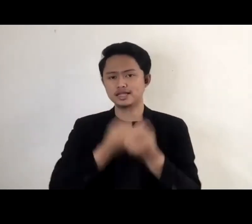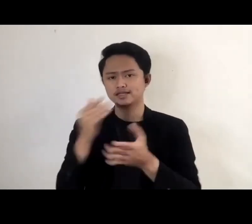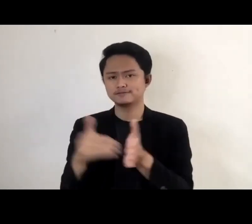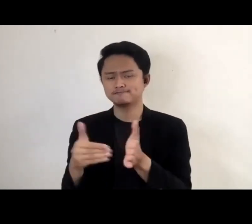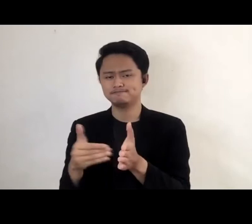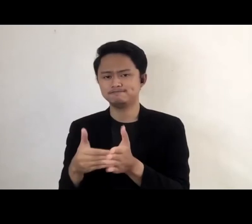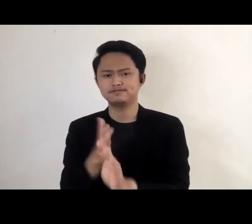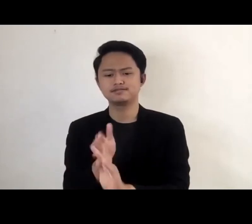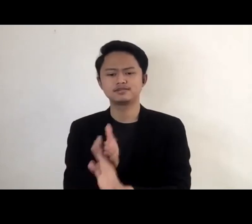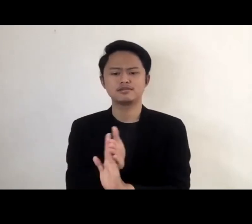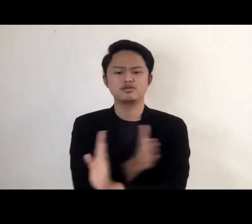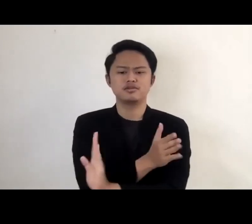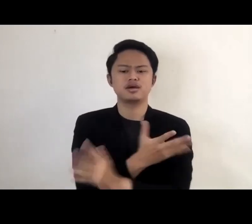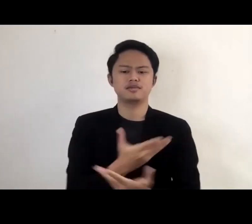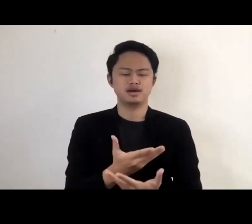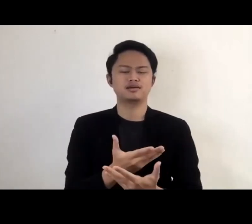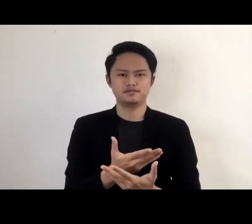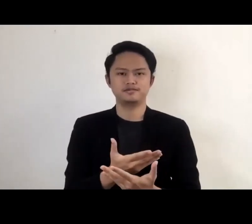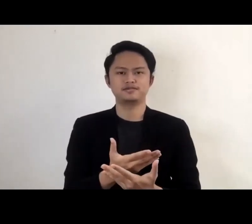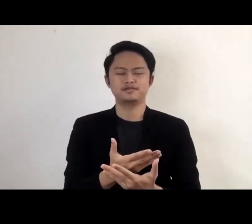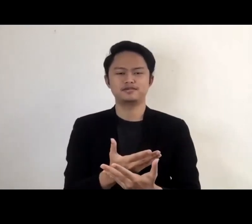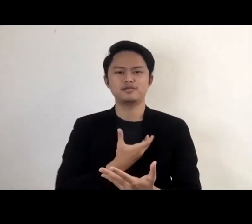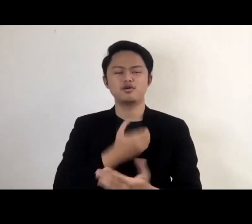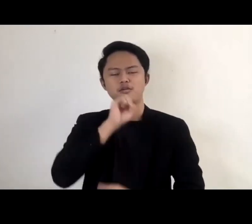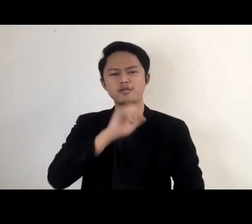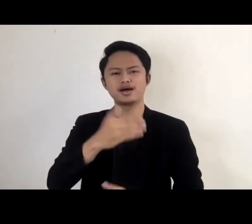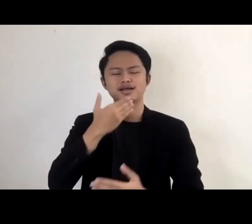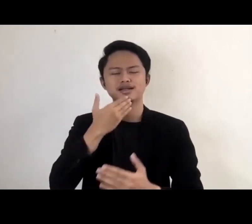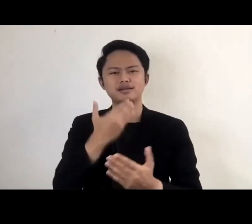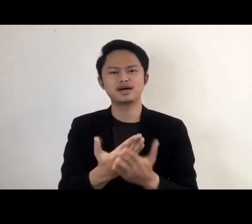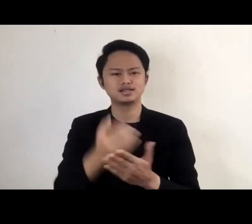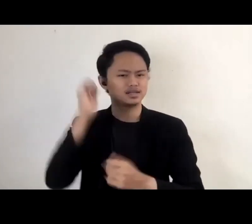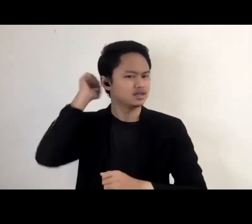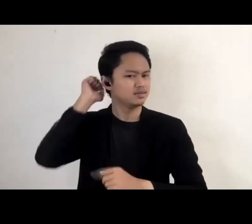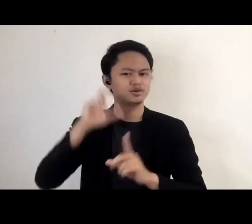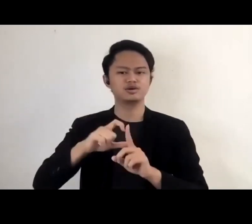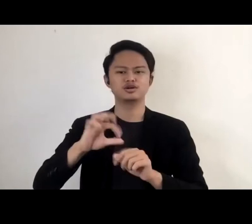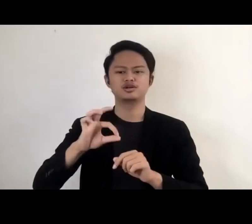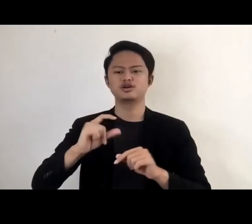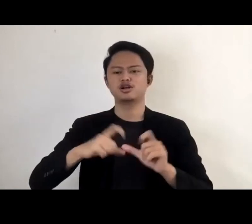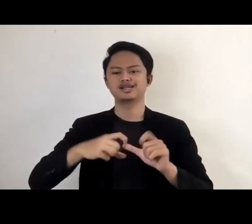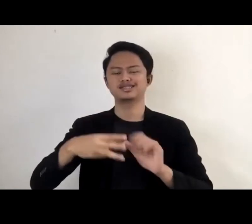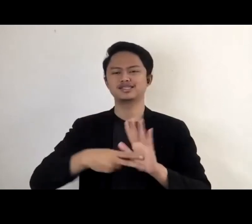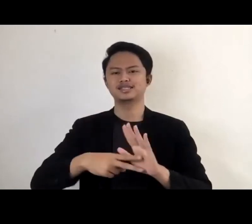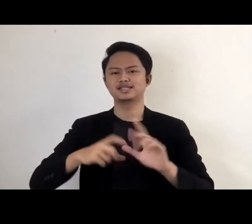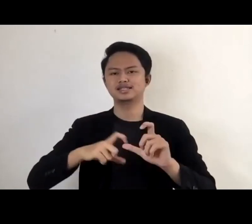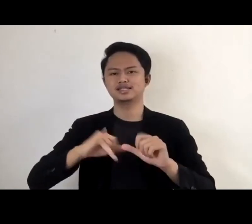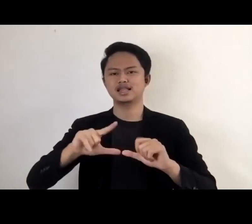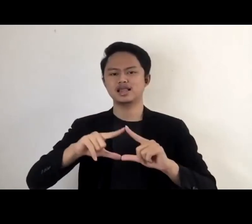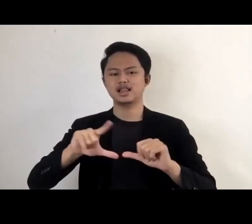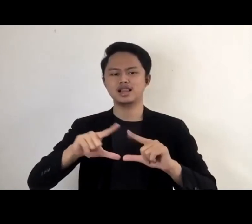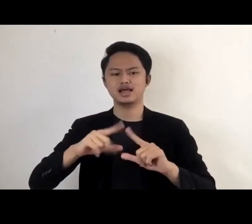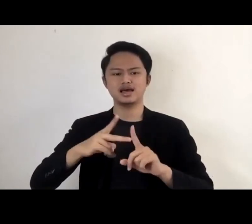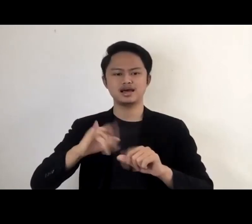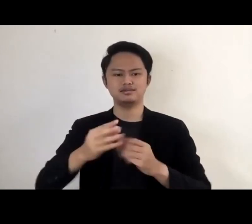terlebih dahulu kami menyampaikan terima kasih kepada Ibu Dorsen Silalahi, Save the